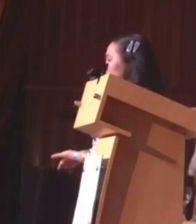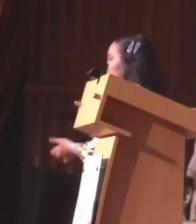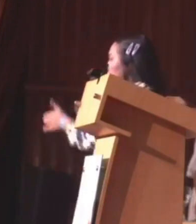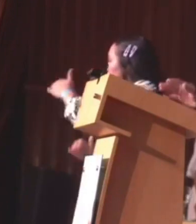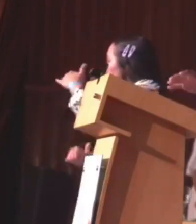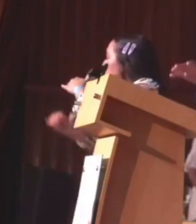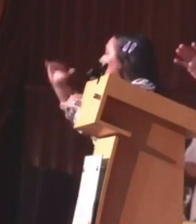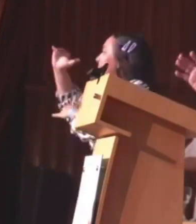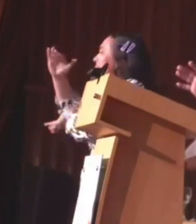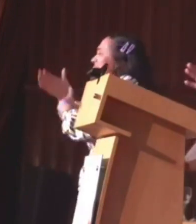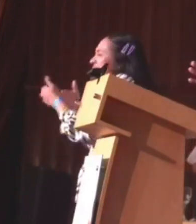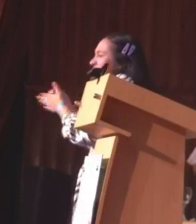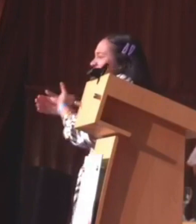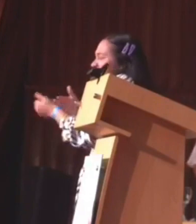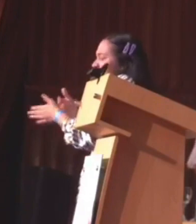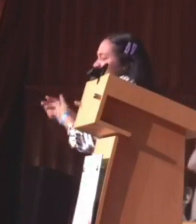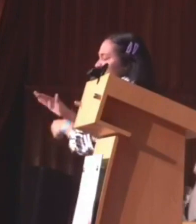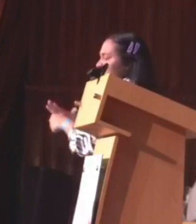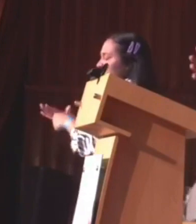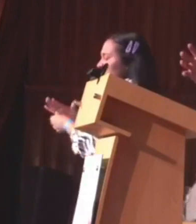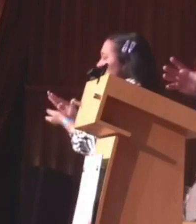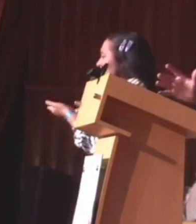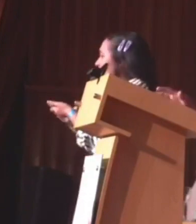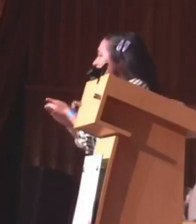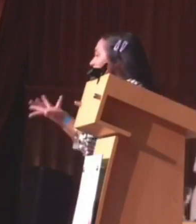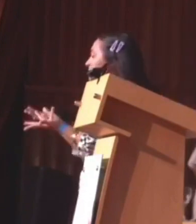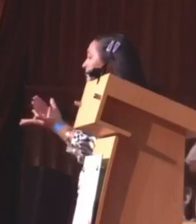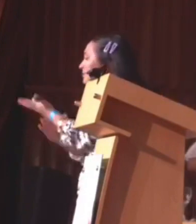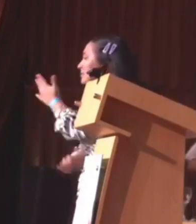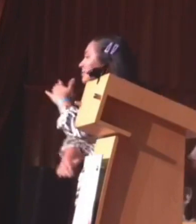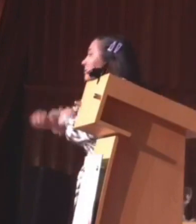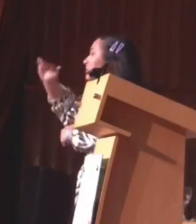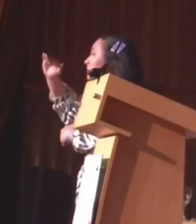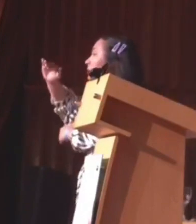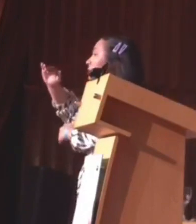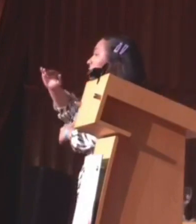Todos los que quieran triunfar en Dios tienen que vivir en santidad.